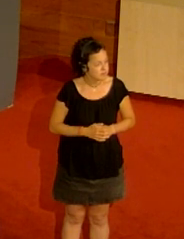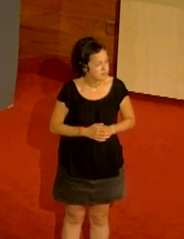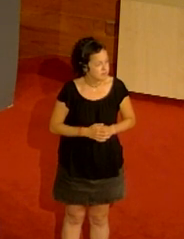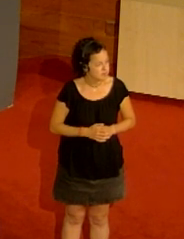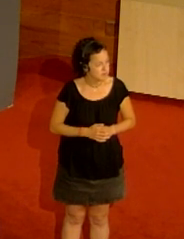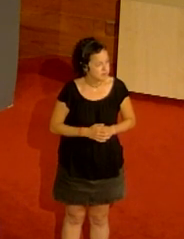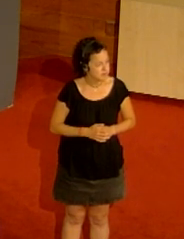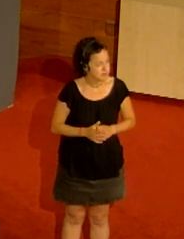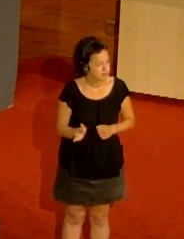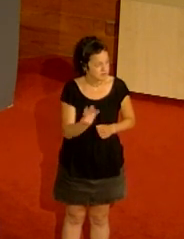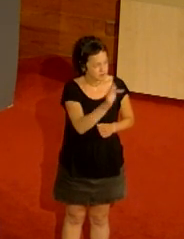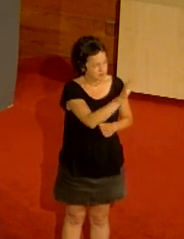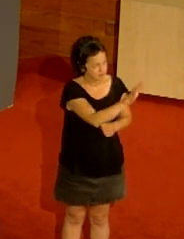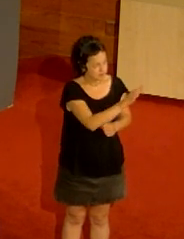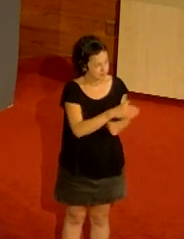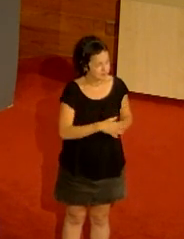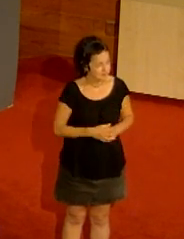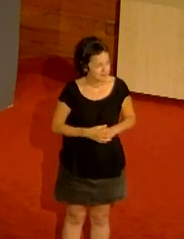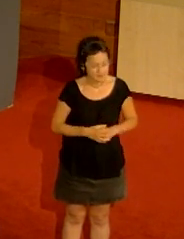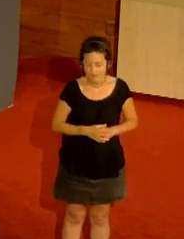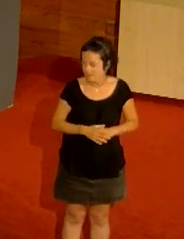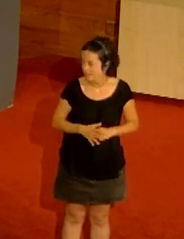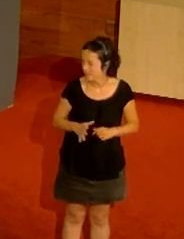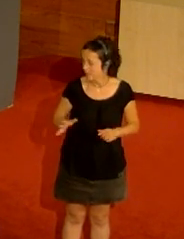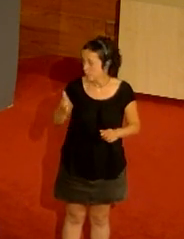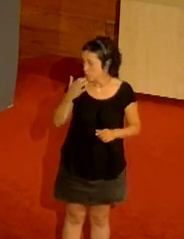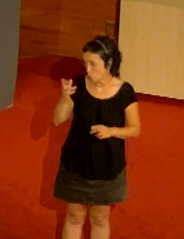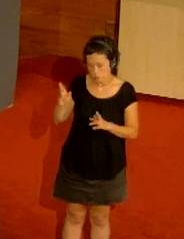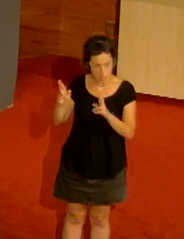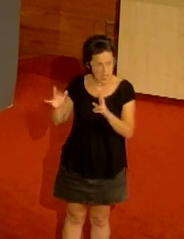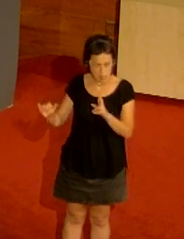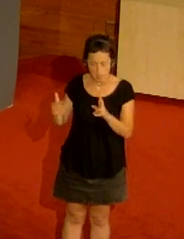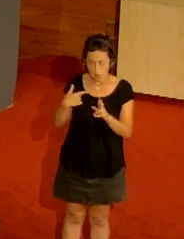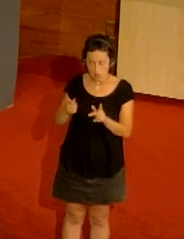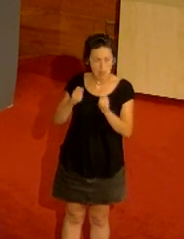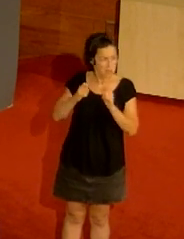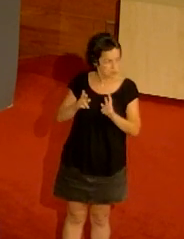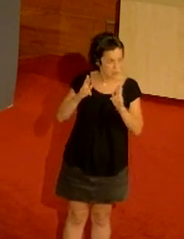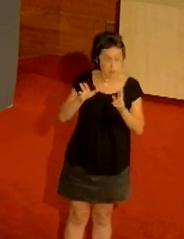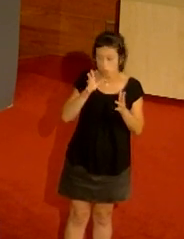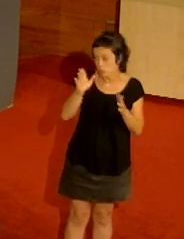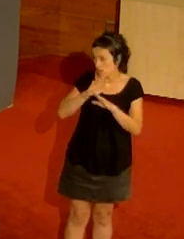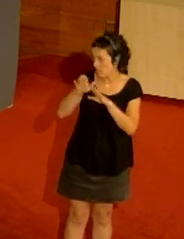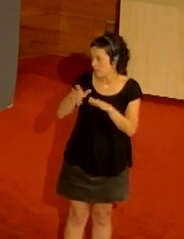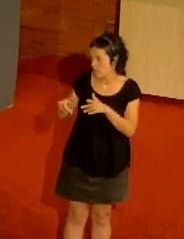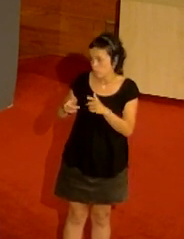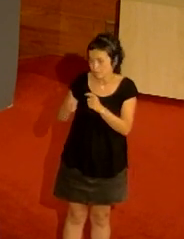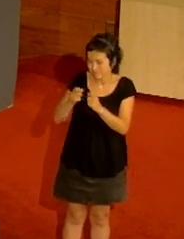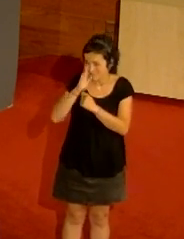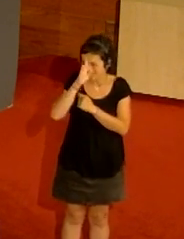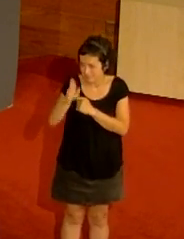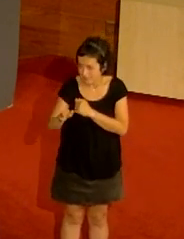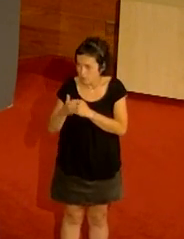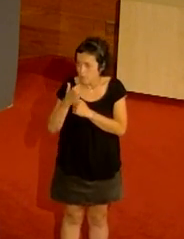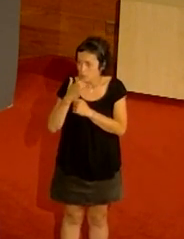Bueno, yo quería... Bueno, hola. Me da esperanza que tú la tengas, ¿no? Que tú, que estás en primera línea, creas en el camino de